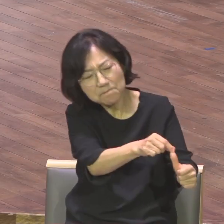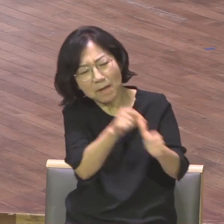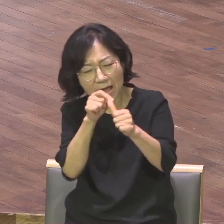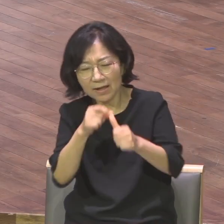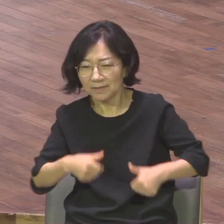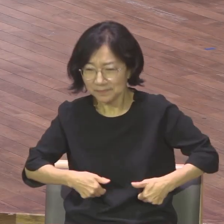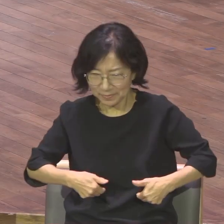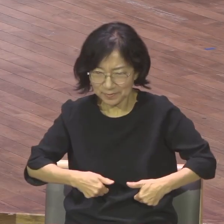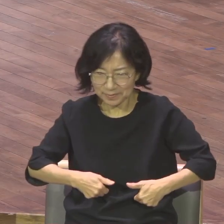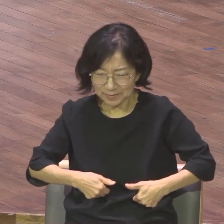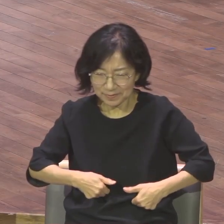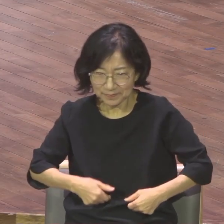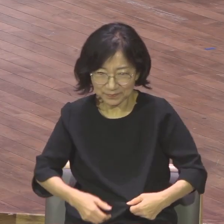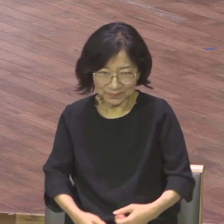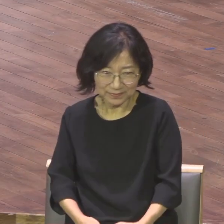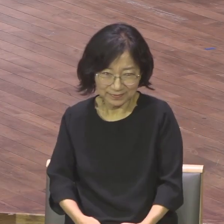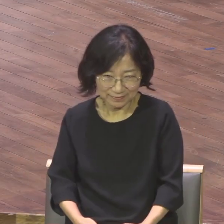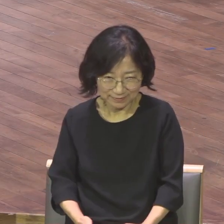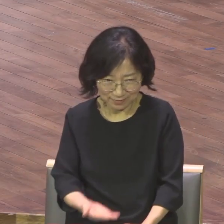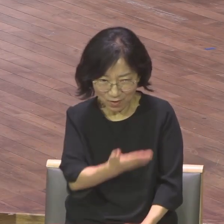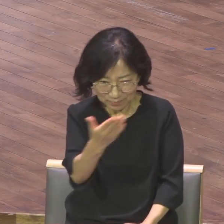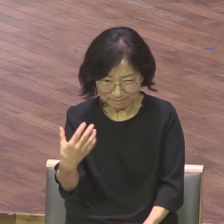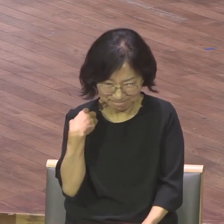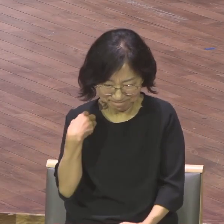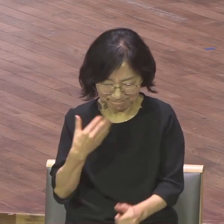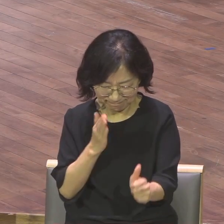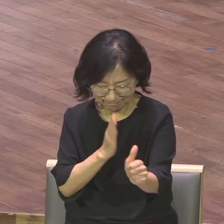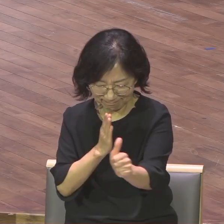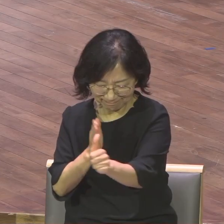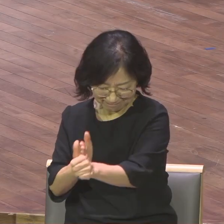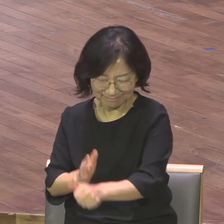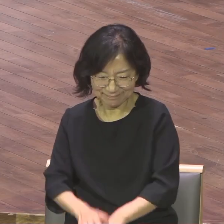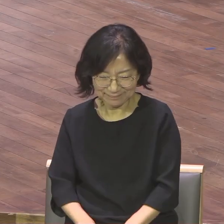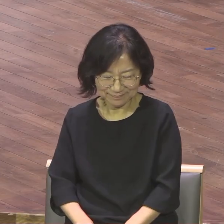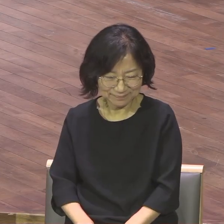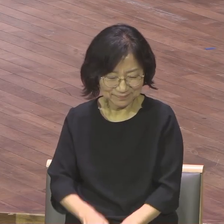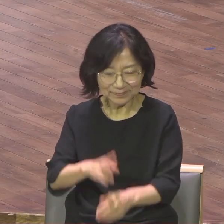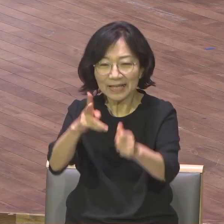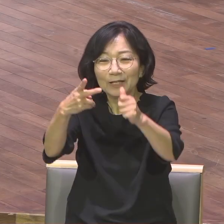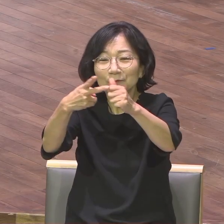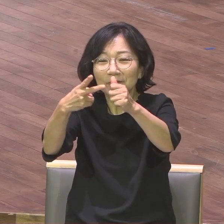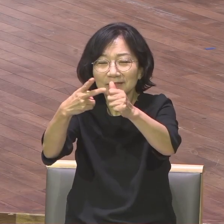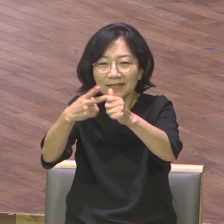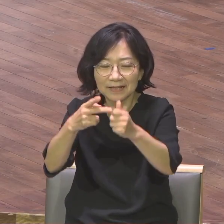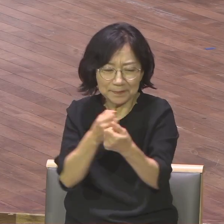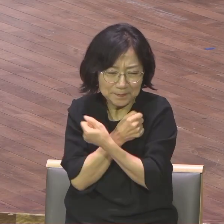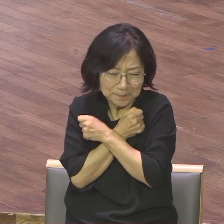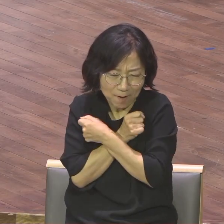속에 있는 영 가족들 다 되시기를 주님으로 축복합니다. 두 번째로 마른 뼈의